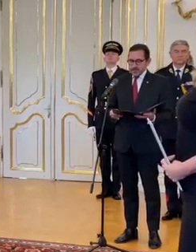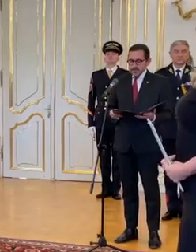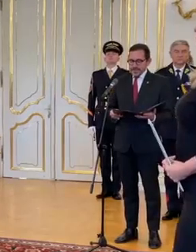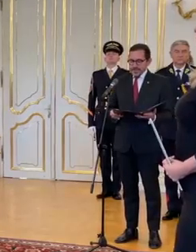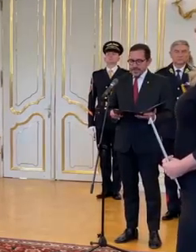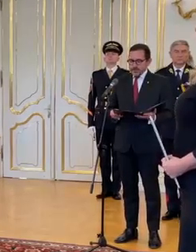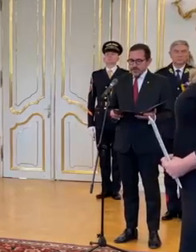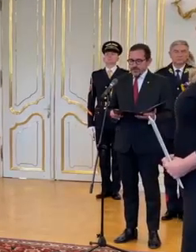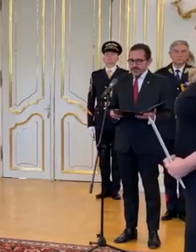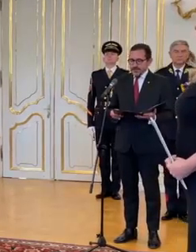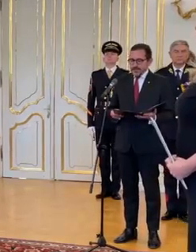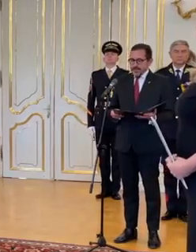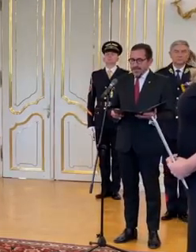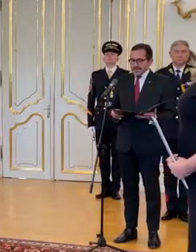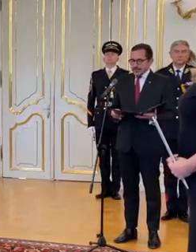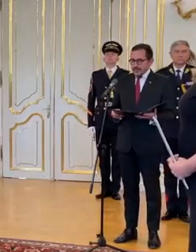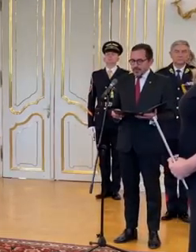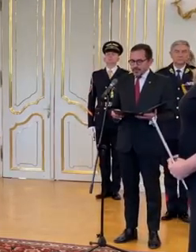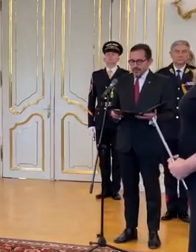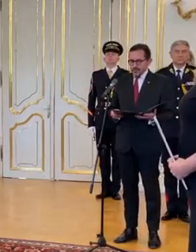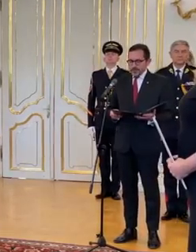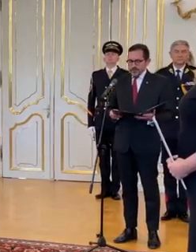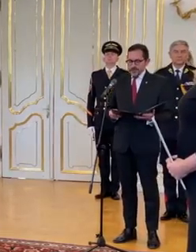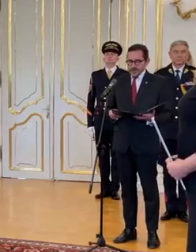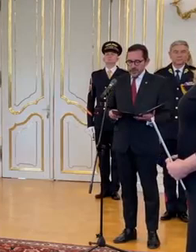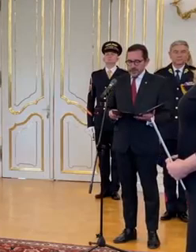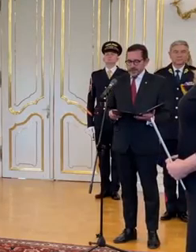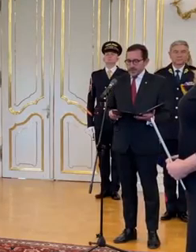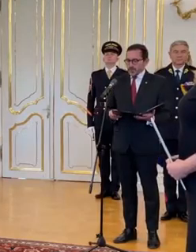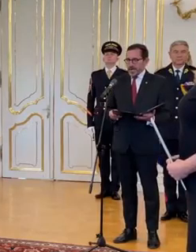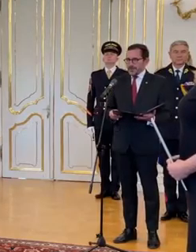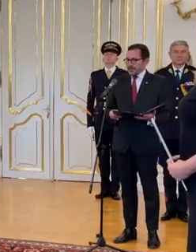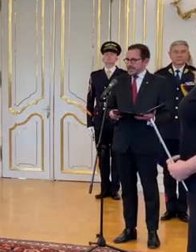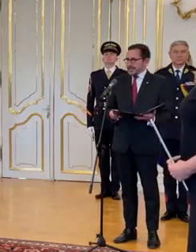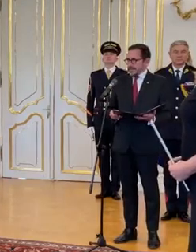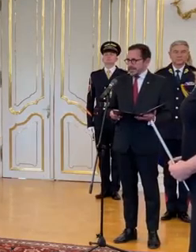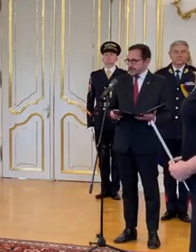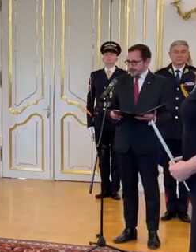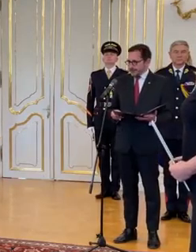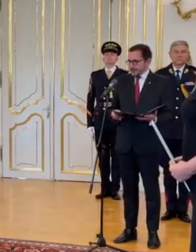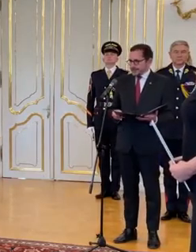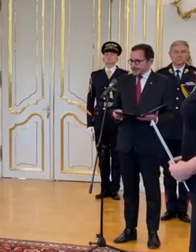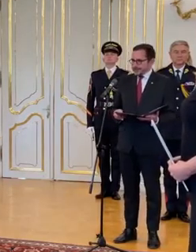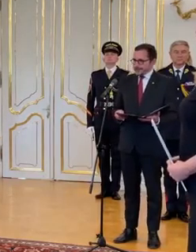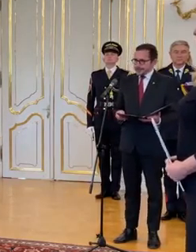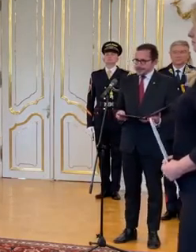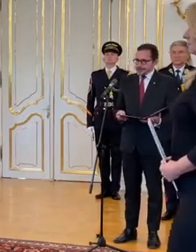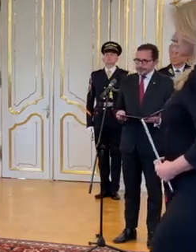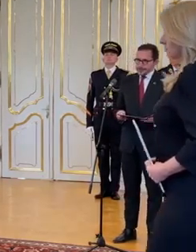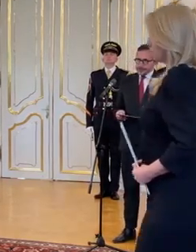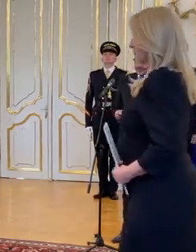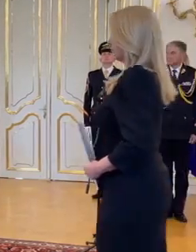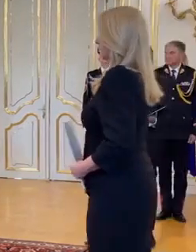prevzal z jej rúk dekrét o vymenovaní a svojím podpisom potvrdil zloženie sľubu a prevzatie dekrétu.